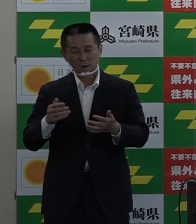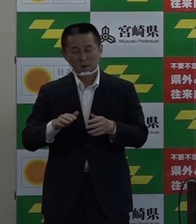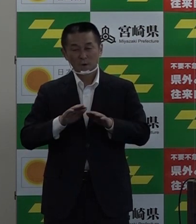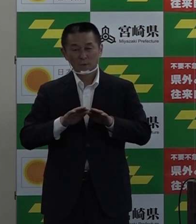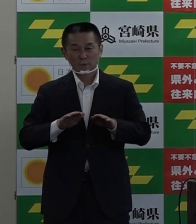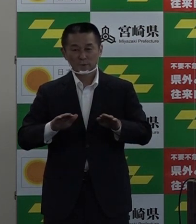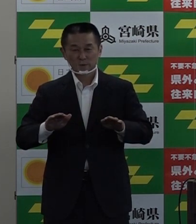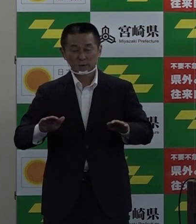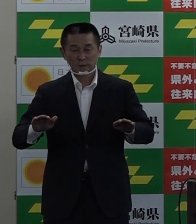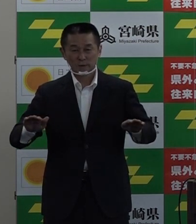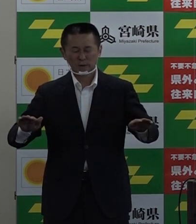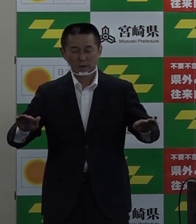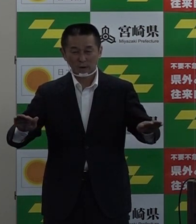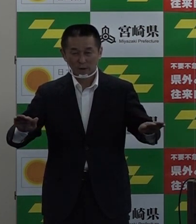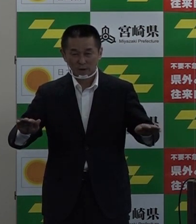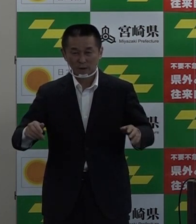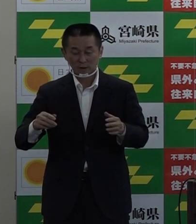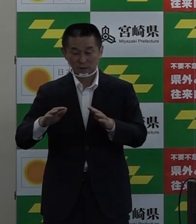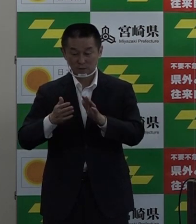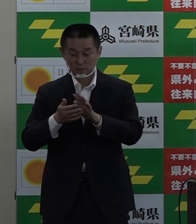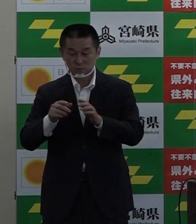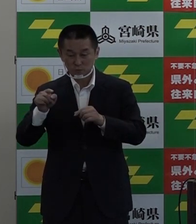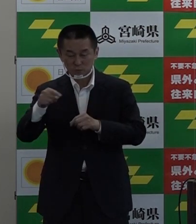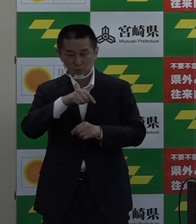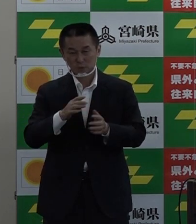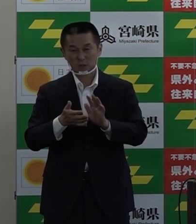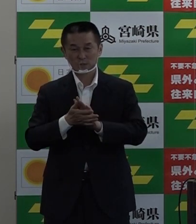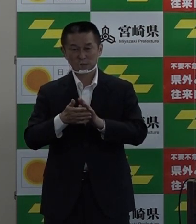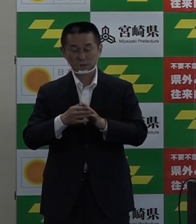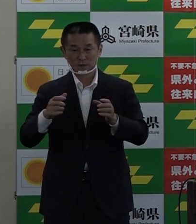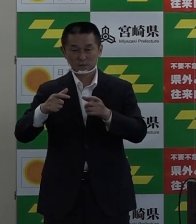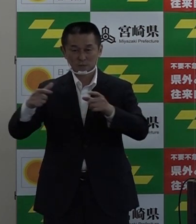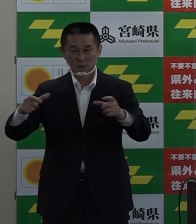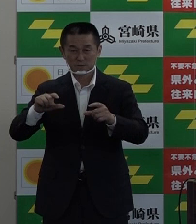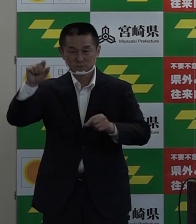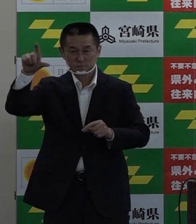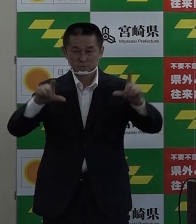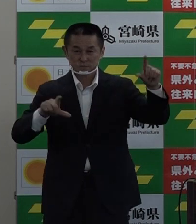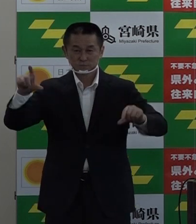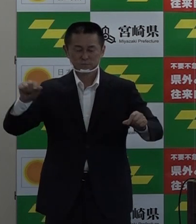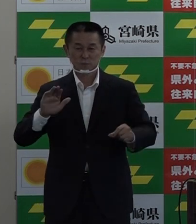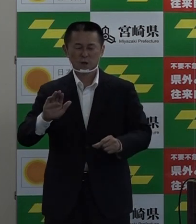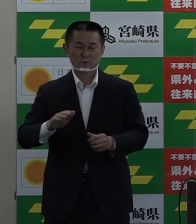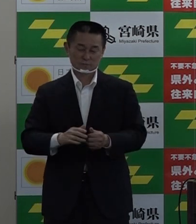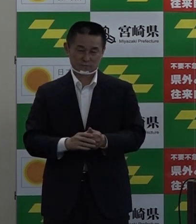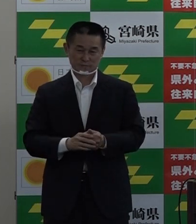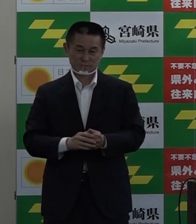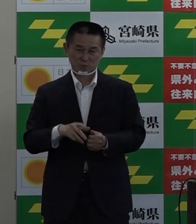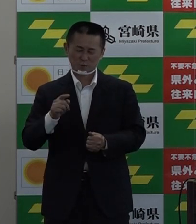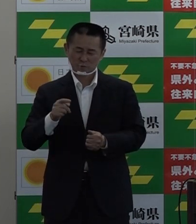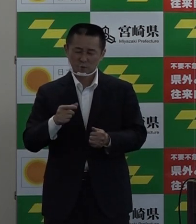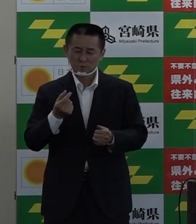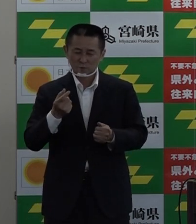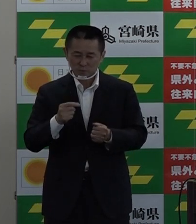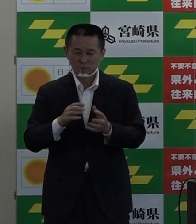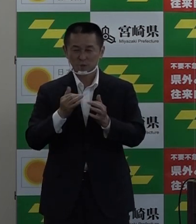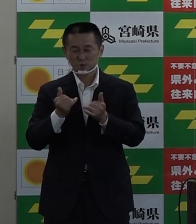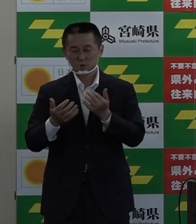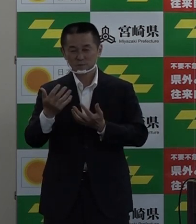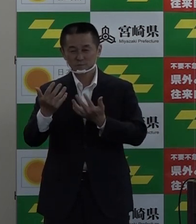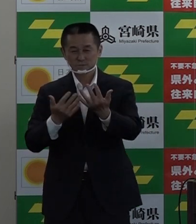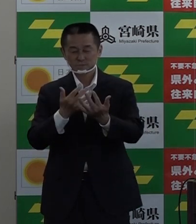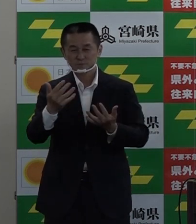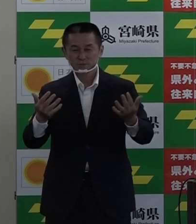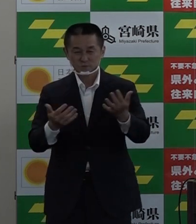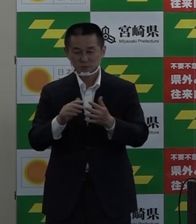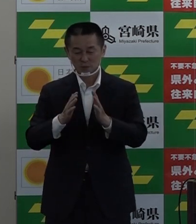ていた状況の中でこの近隣においても大きく今拡大をしている、まあ、それでなくてもいろんな形で人の行き来がある、そうい